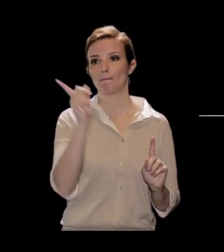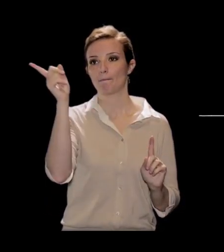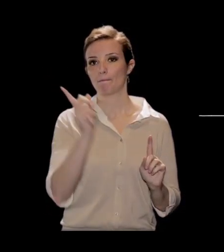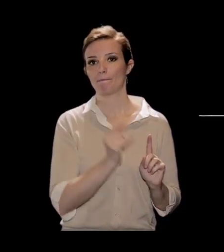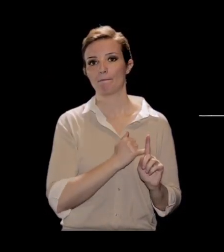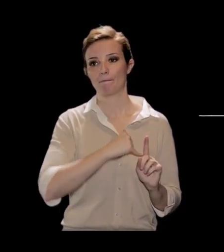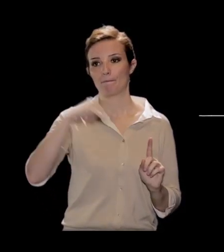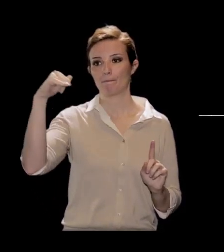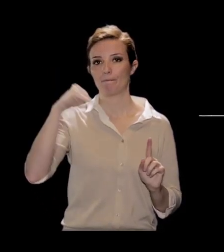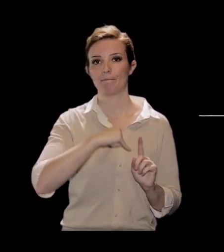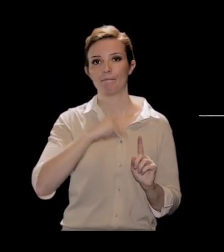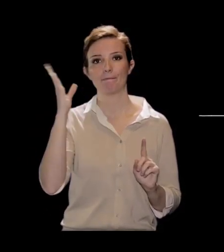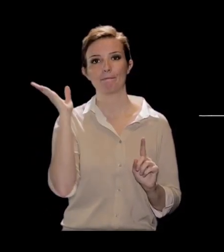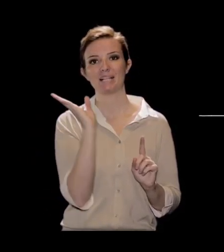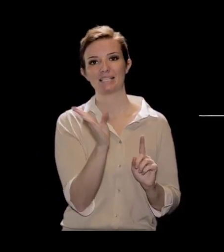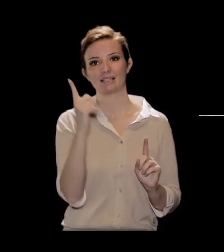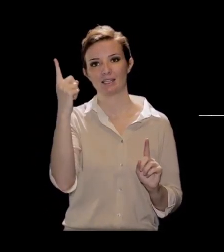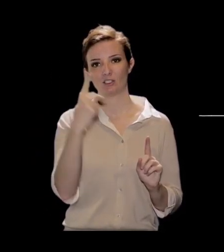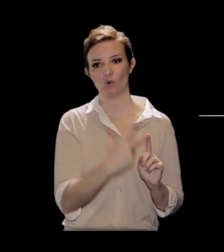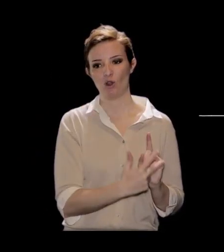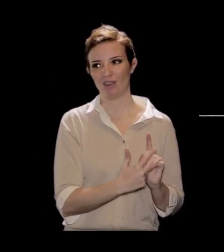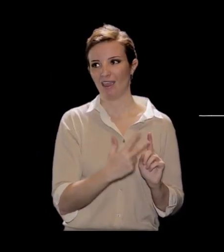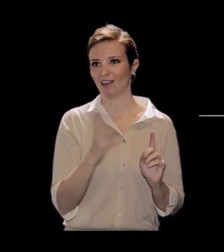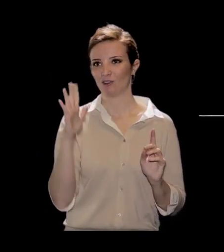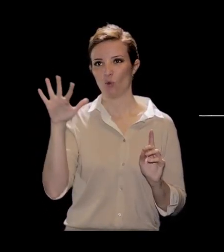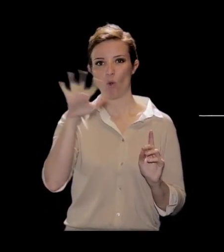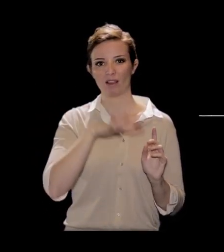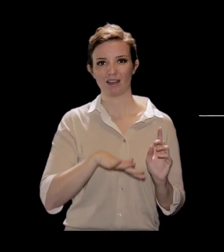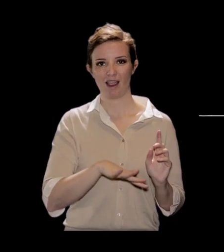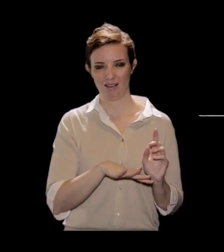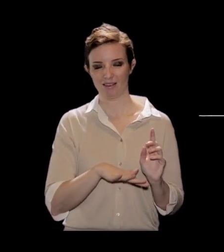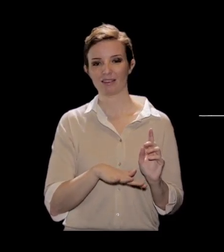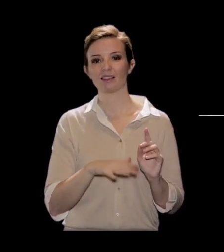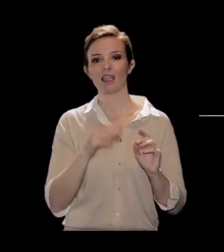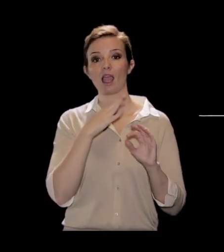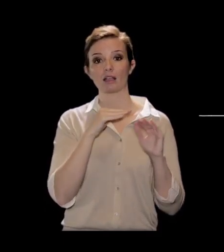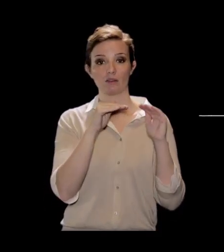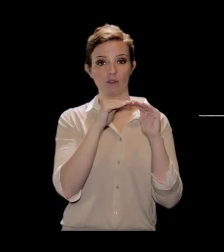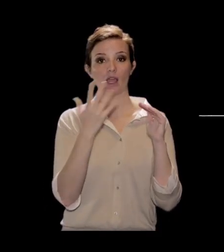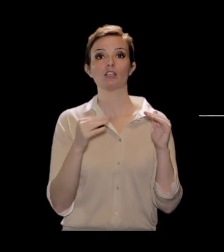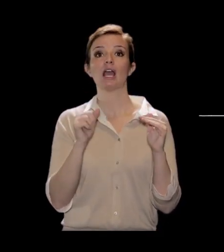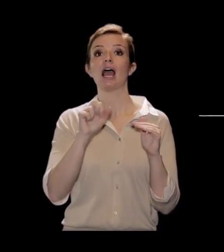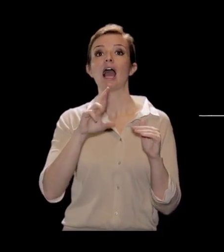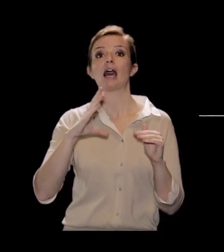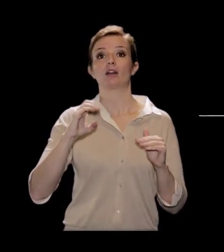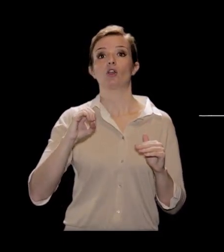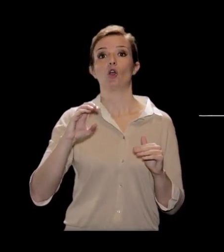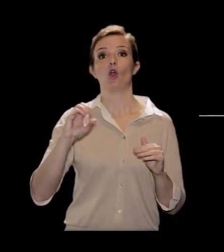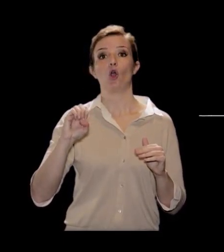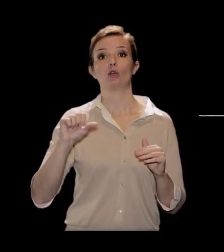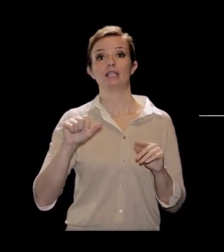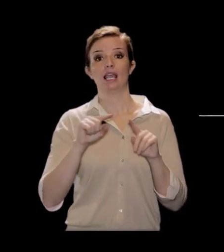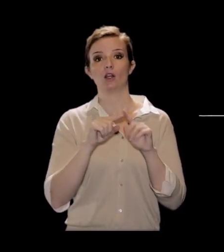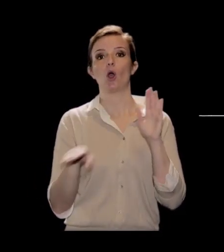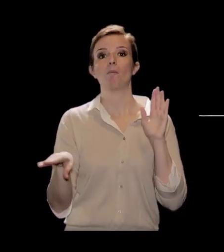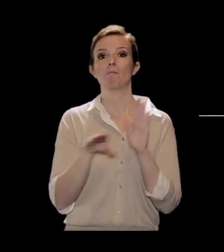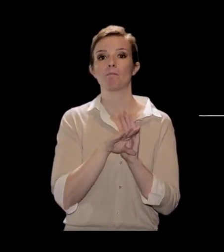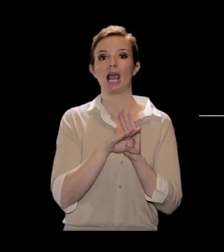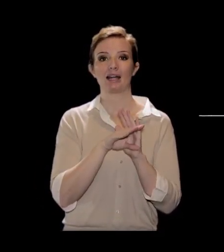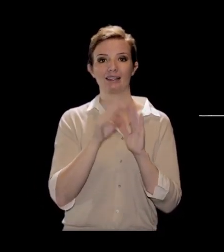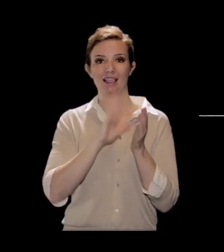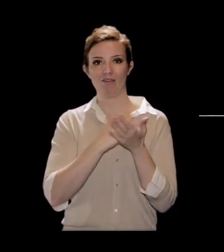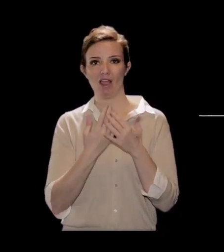la nostra funzione e quindi noi abbiamo che la funzione arco coseno partirà da